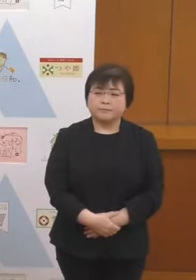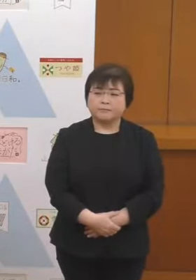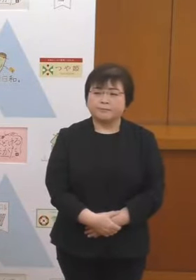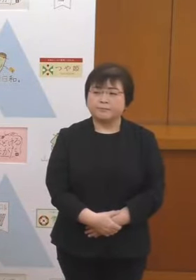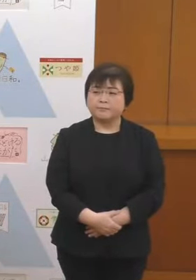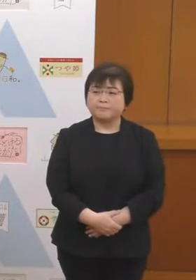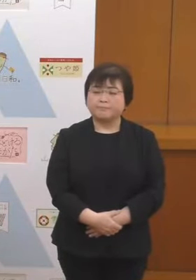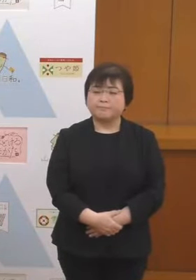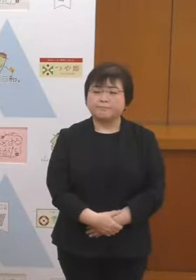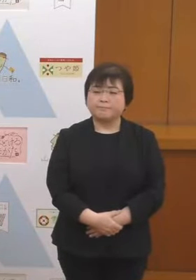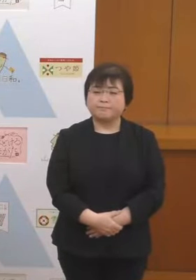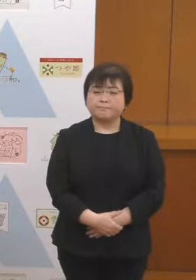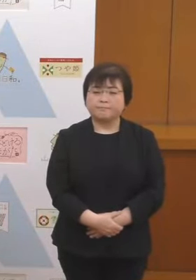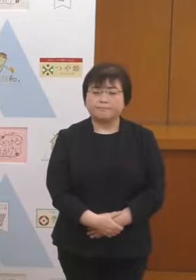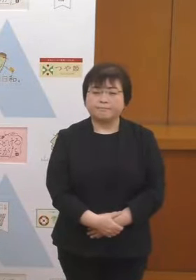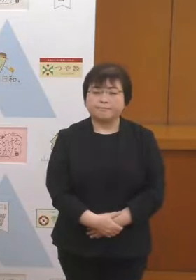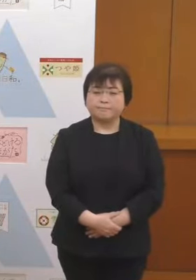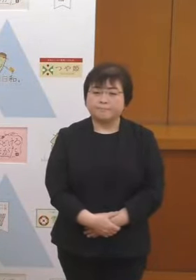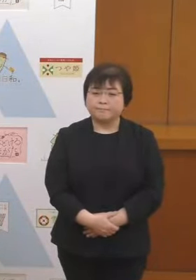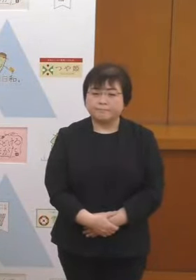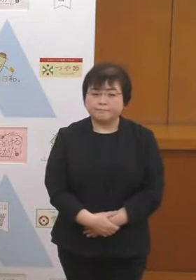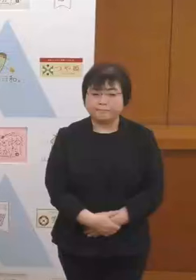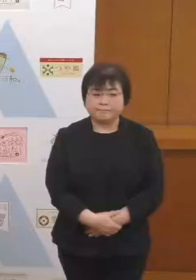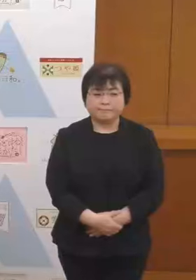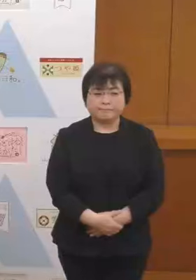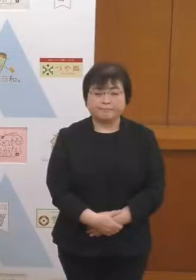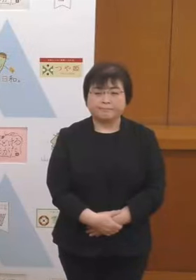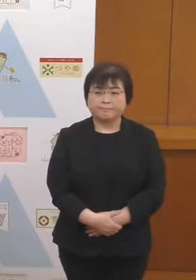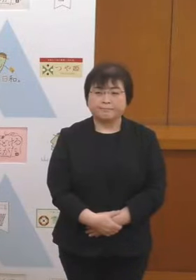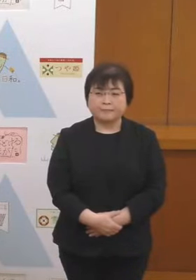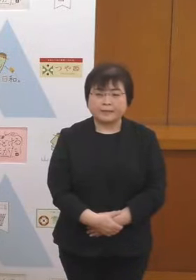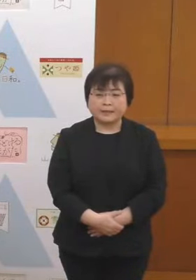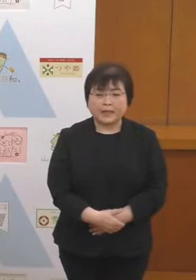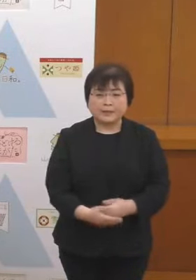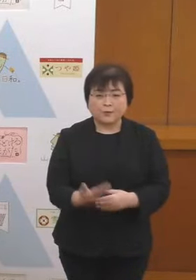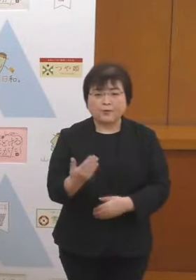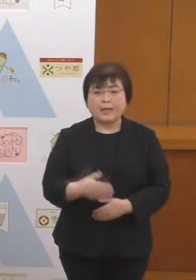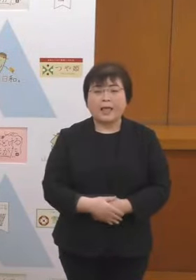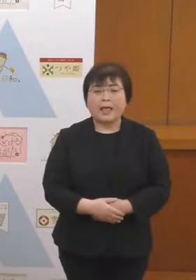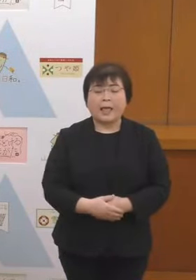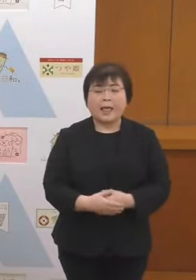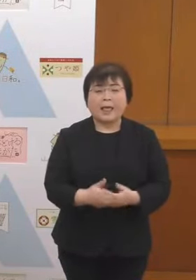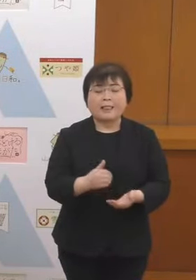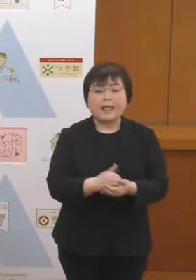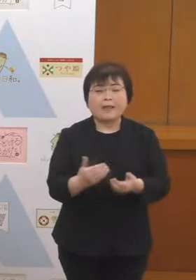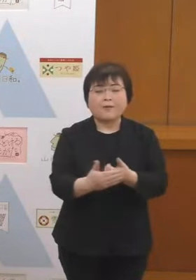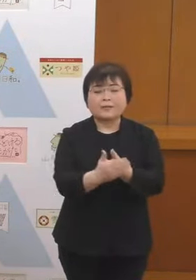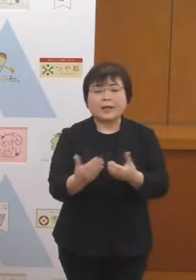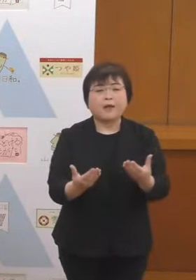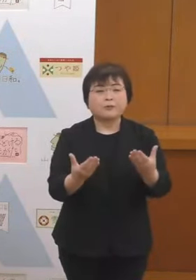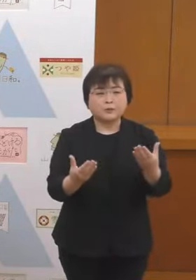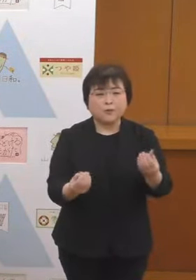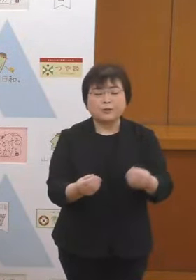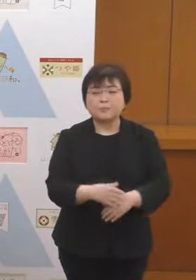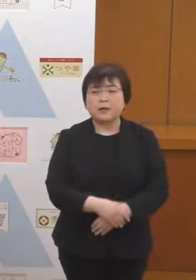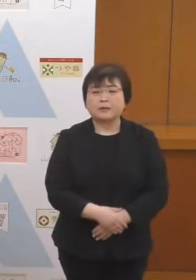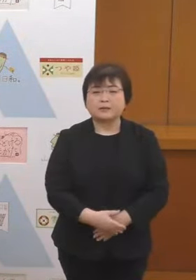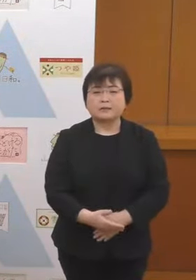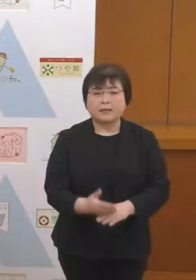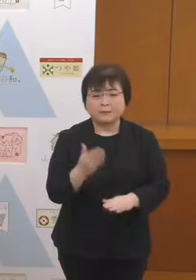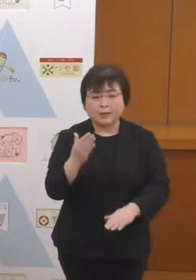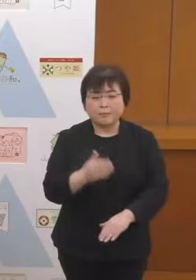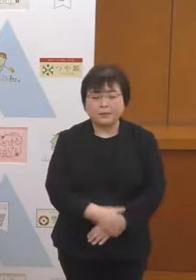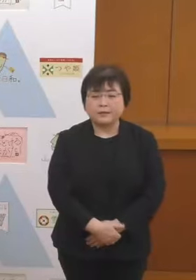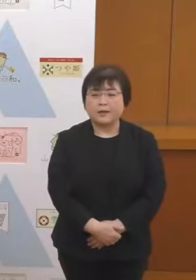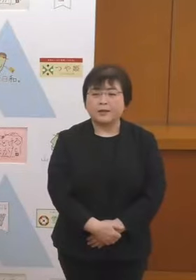ますはいありがとうございますそれでは以上を持ちまして定例の記者会見を終了いたしますありがとう